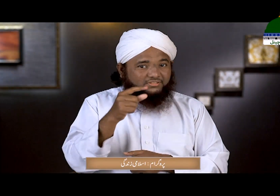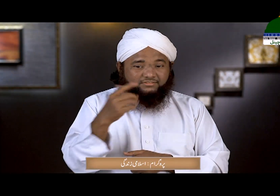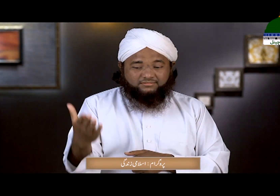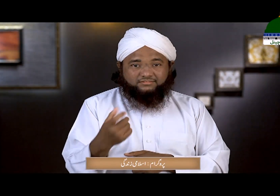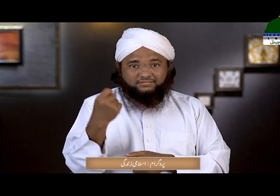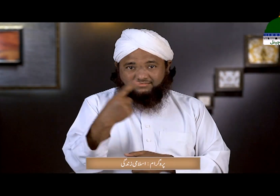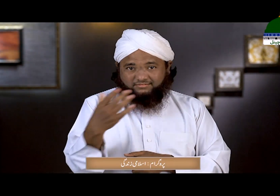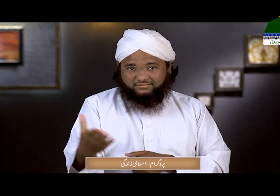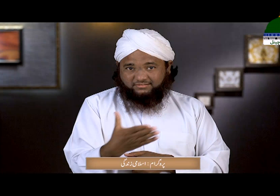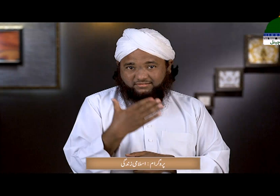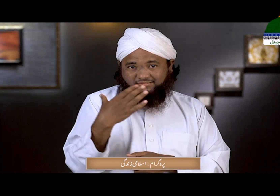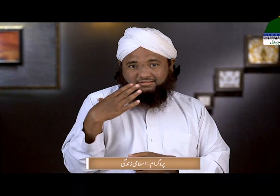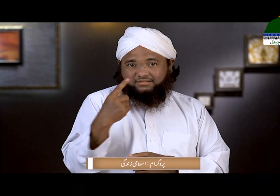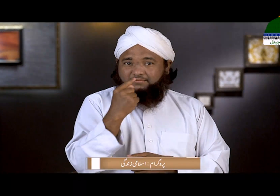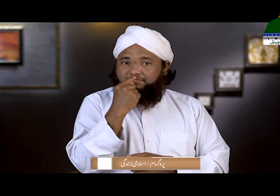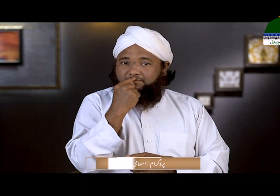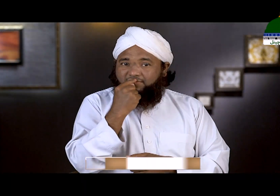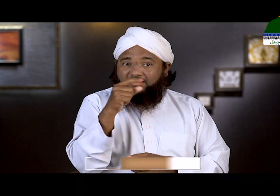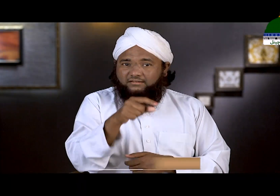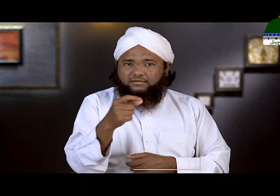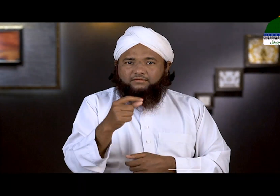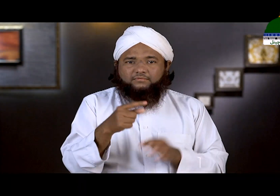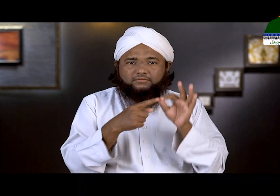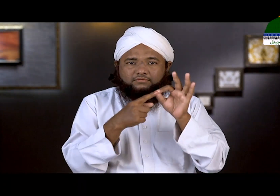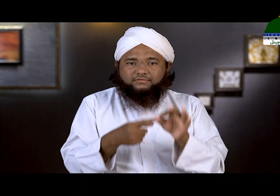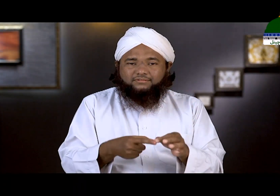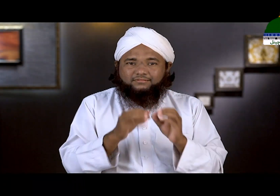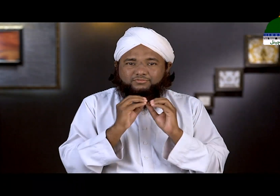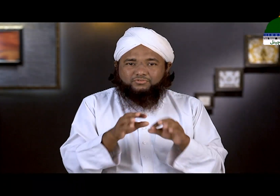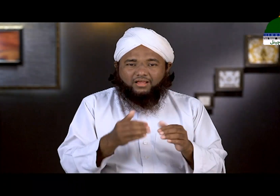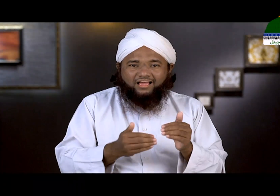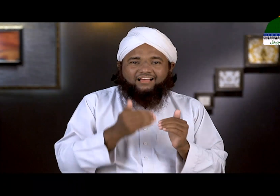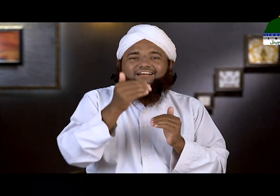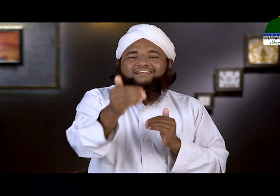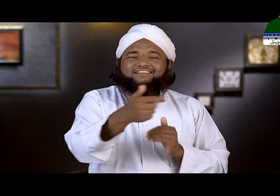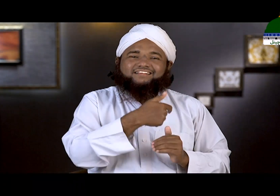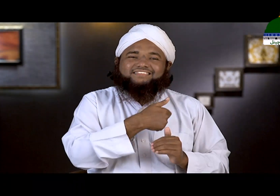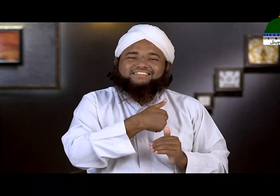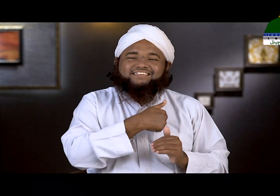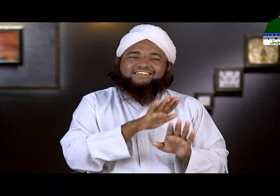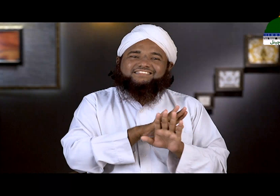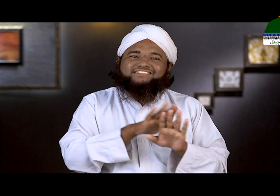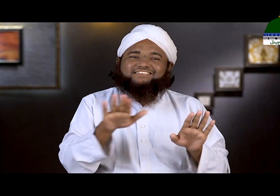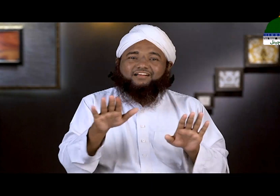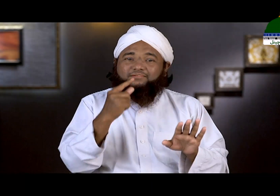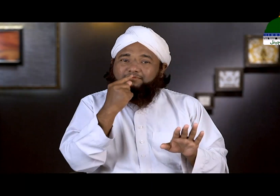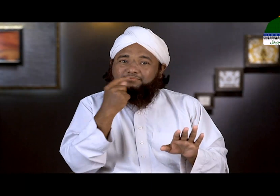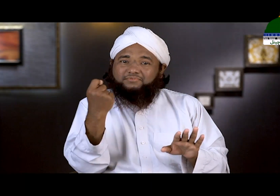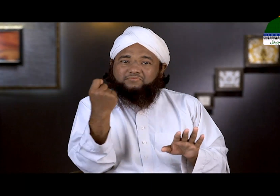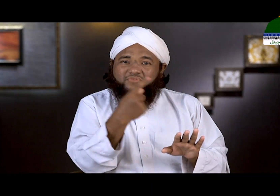ہم شعبان المعظم ہی سے نفل روزوں کی ابتدا کر دیں تو رمضان آنے تک دل کی وہی کیفیت ہو چکی ہوگی